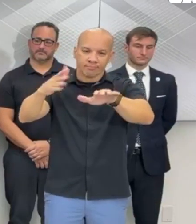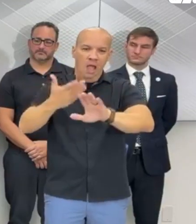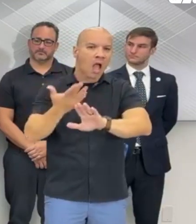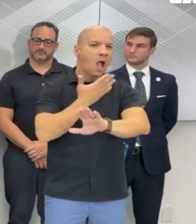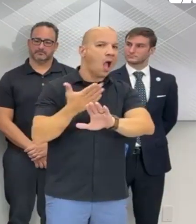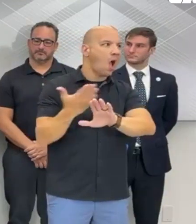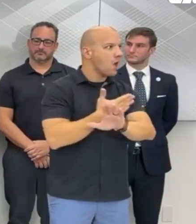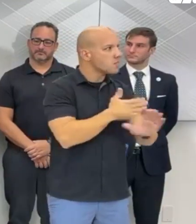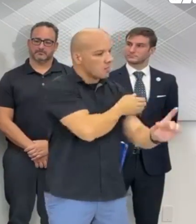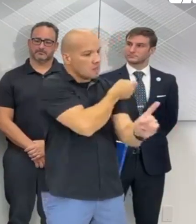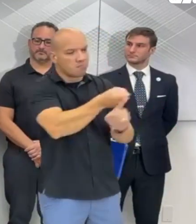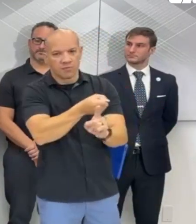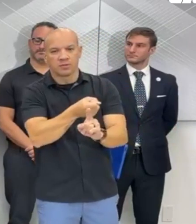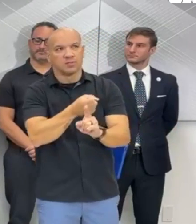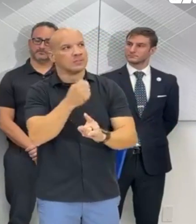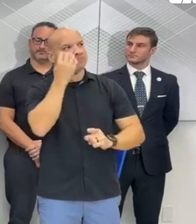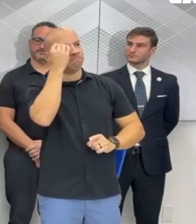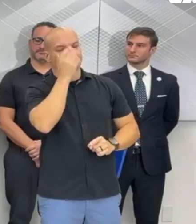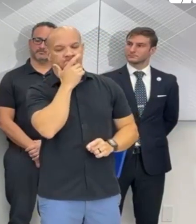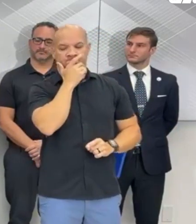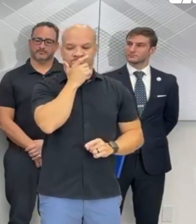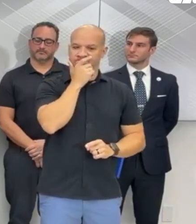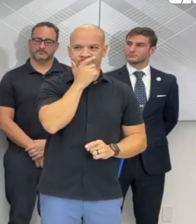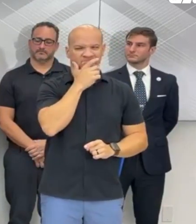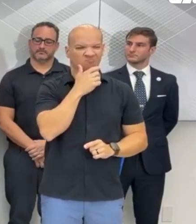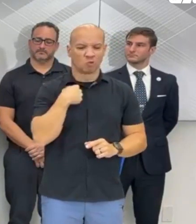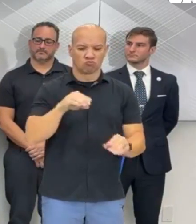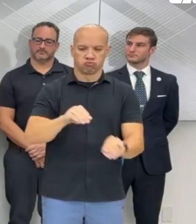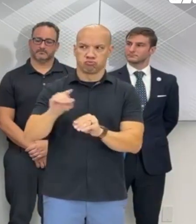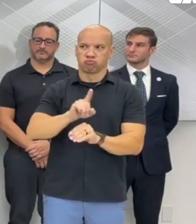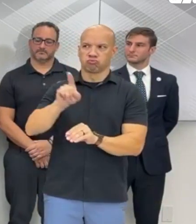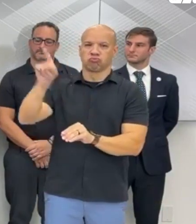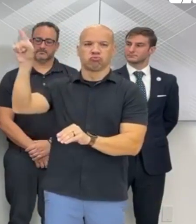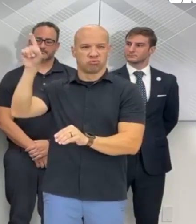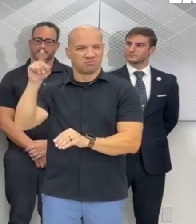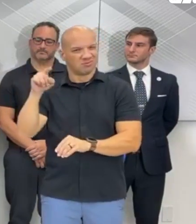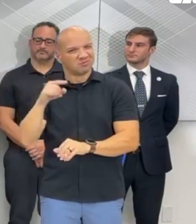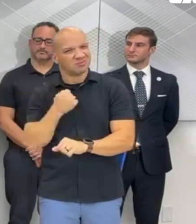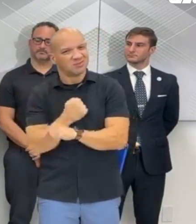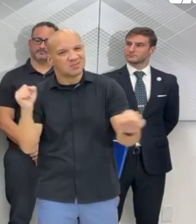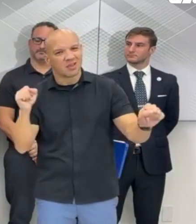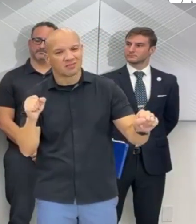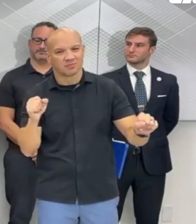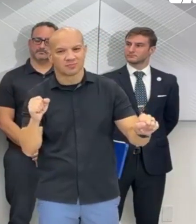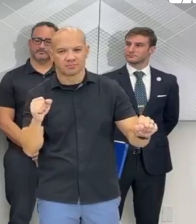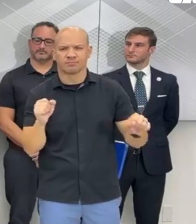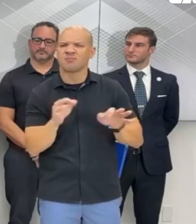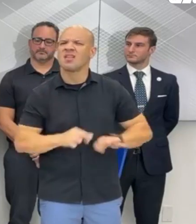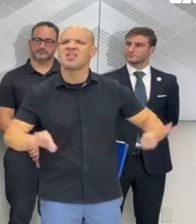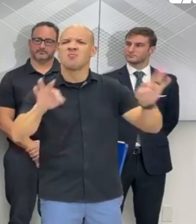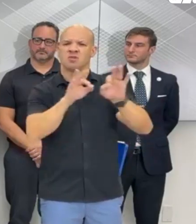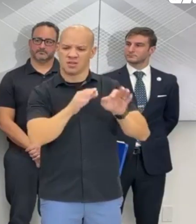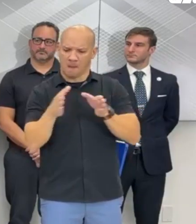tiempo que es parte de lo que debes de realizar, moverte con tiempo. Siempre he dicho que el plan familiar, porque hay gente que